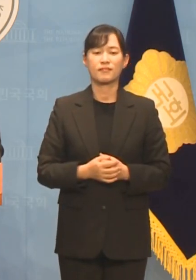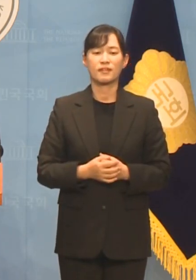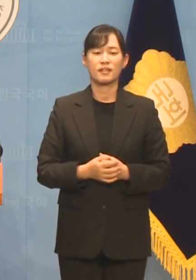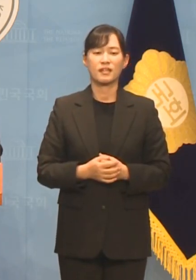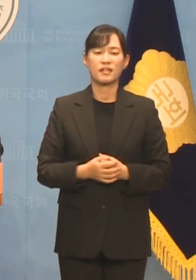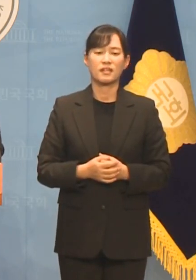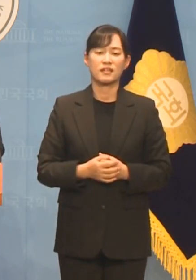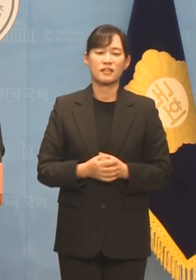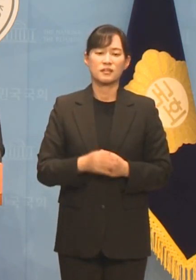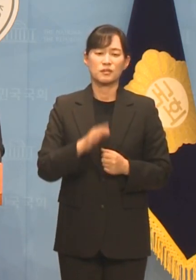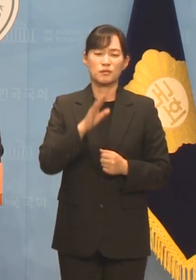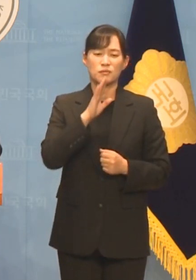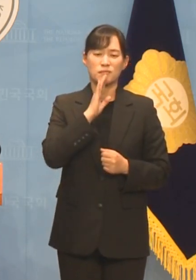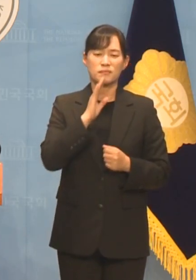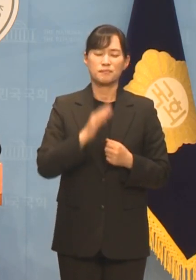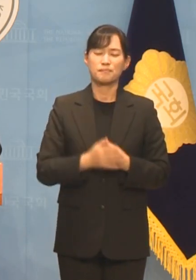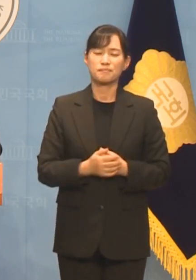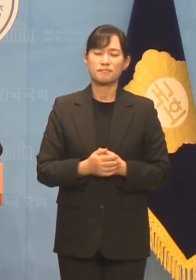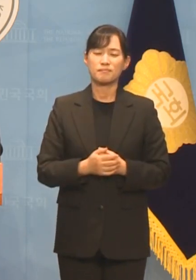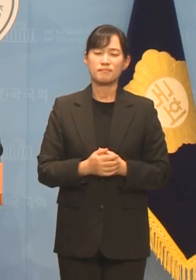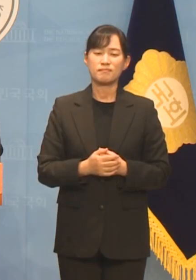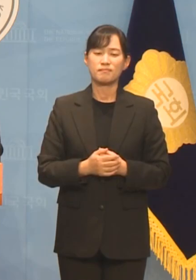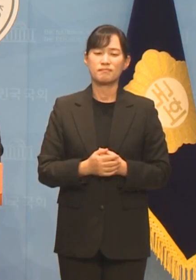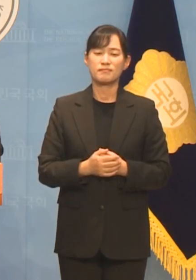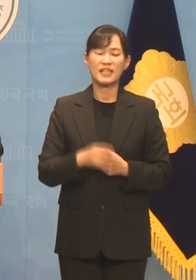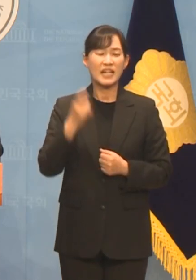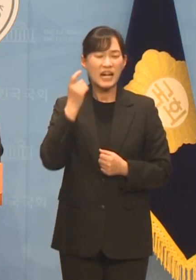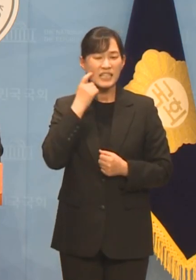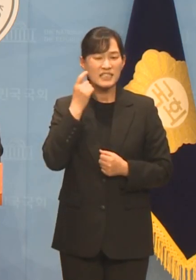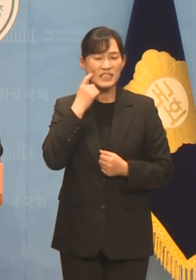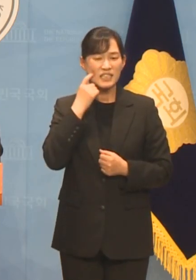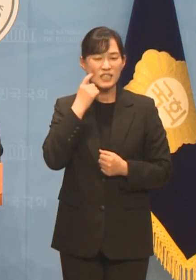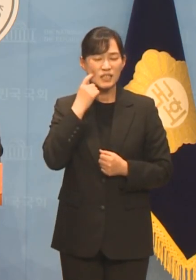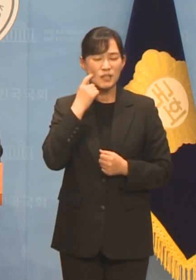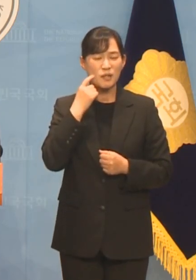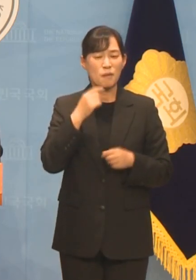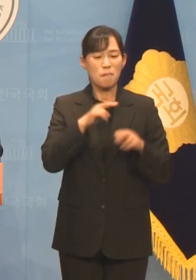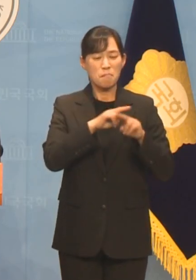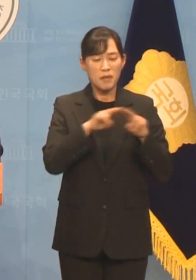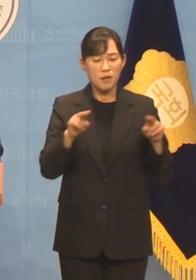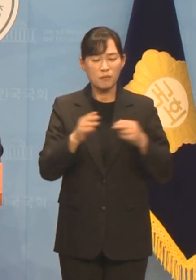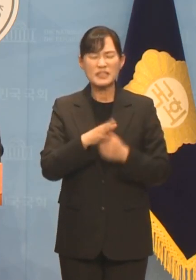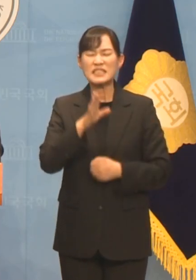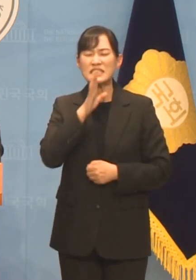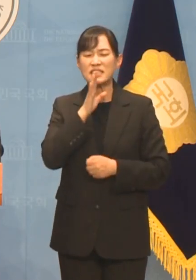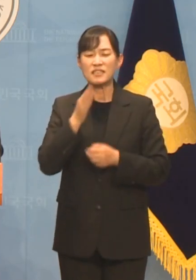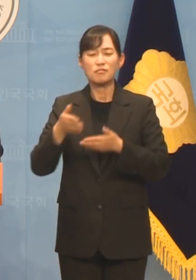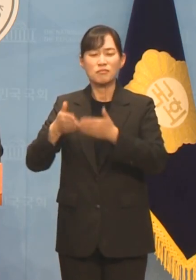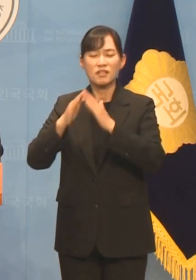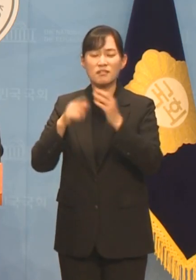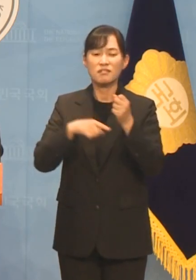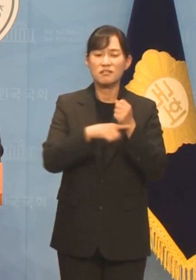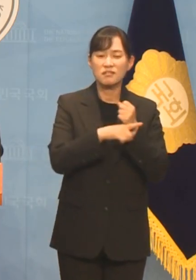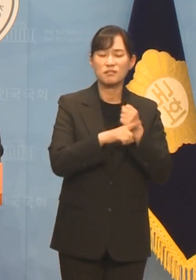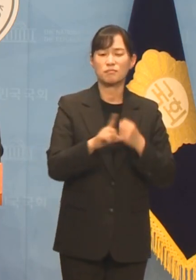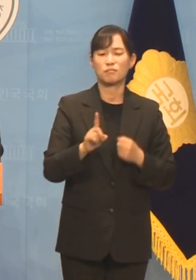폐가 입친 사자성어가 있습니다. 가짜를 폐하고 진짜를 세운다는 뜻입니다.